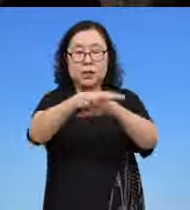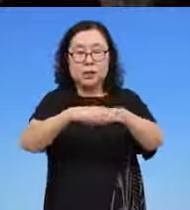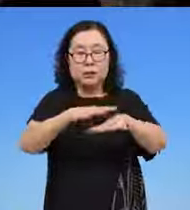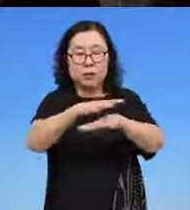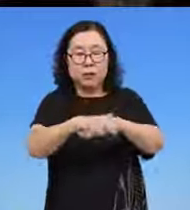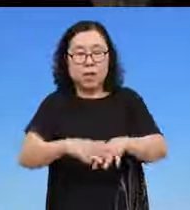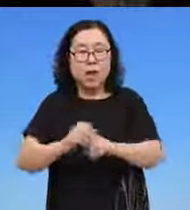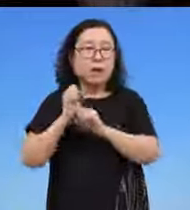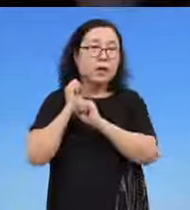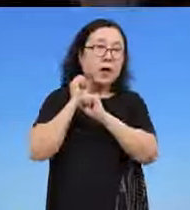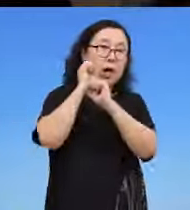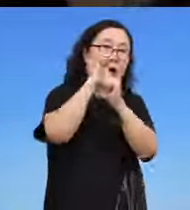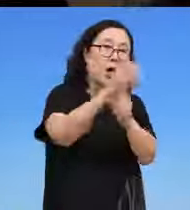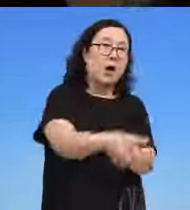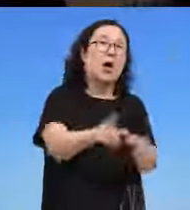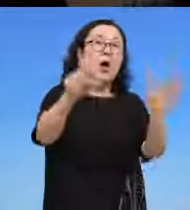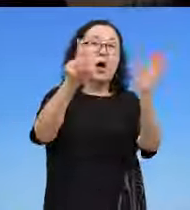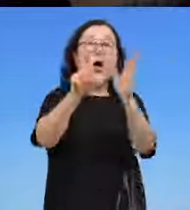믿음으로 그물 던져